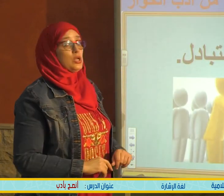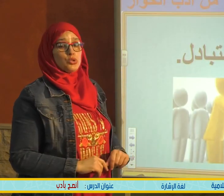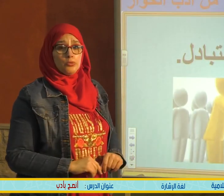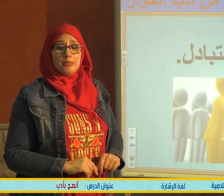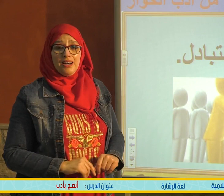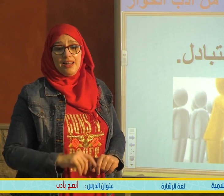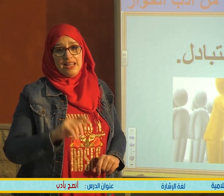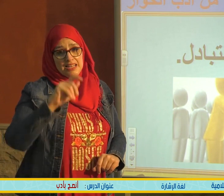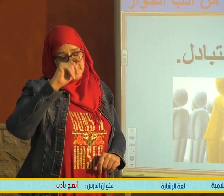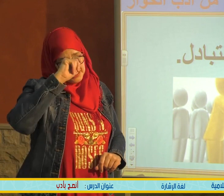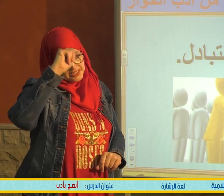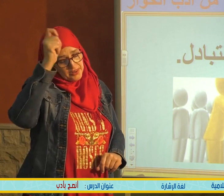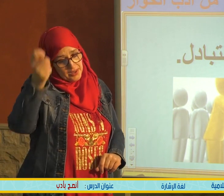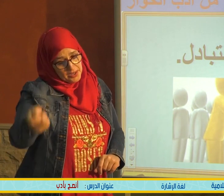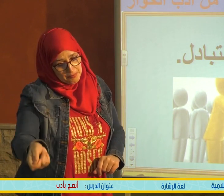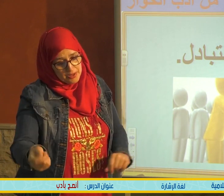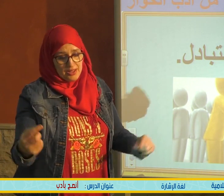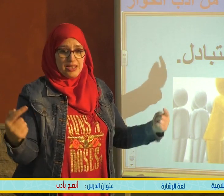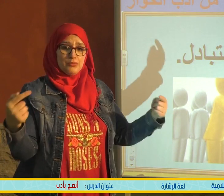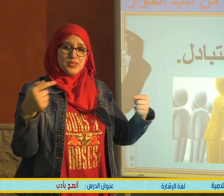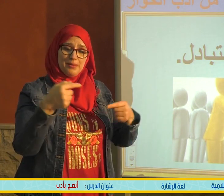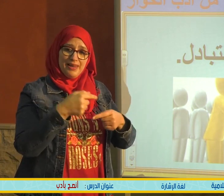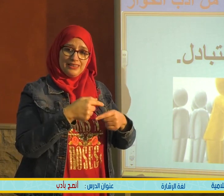ثم الاحترام المتبادل.